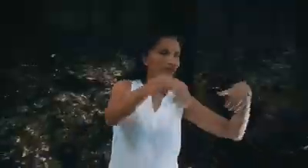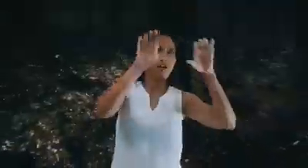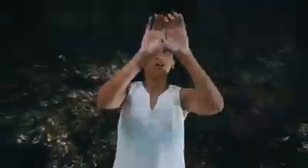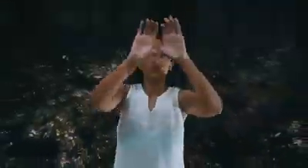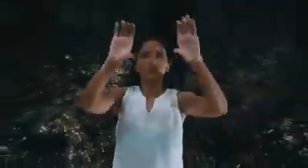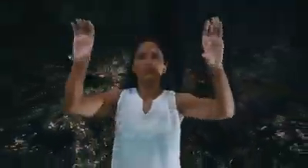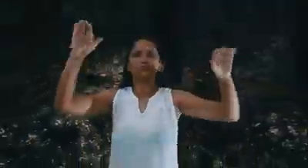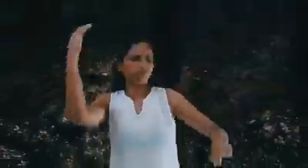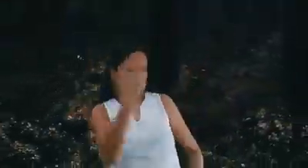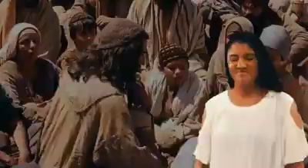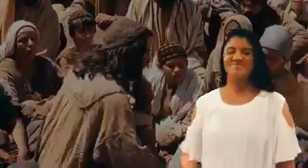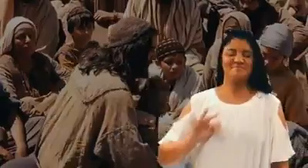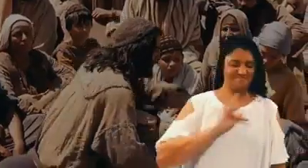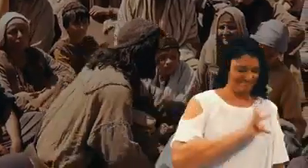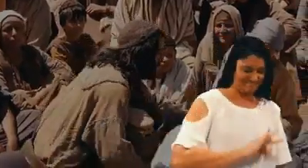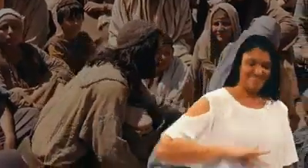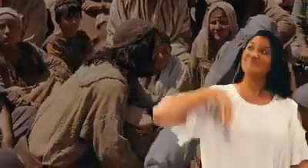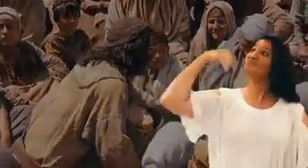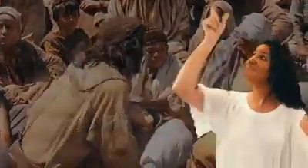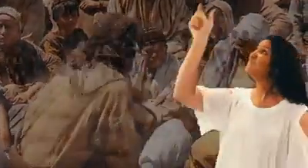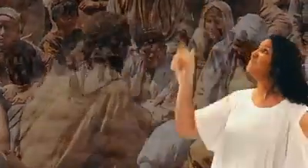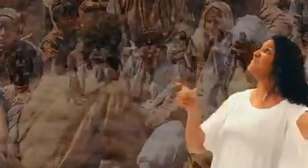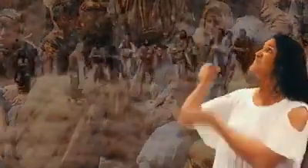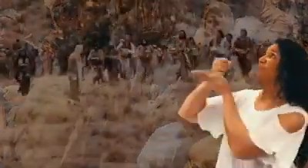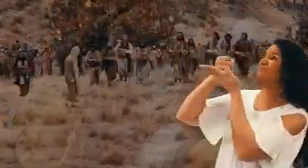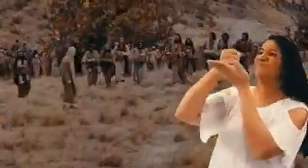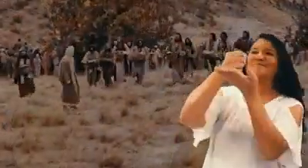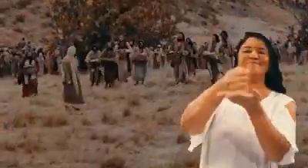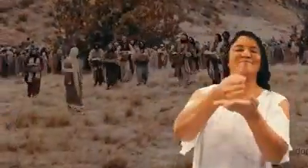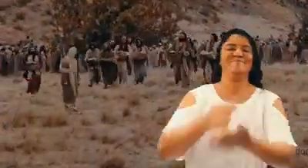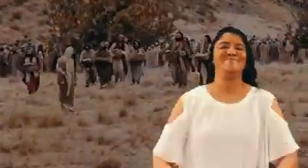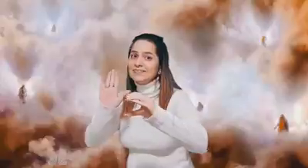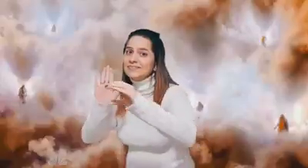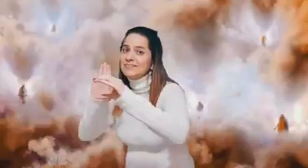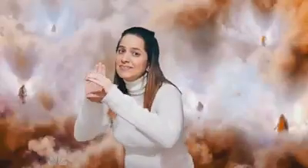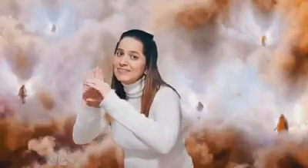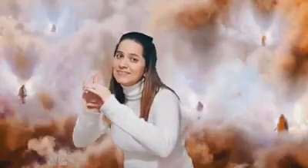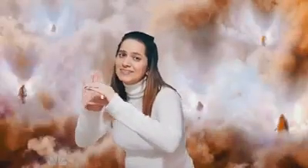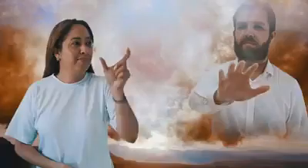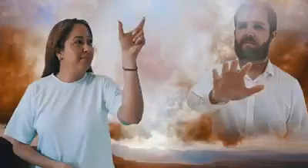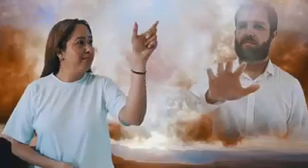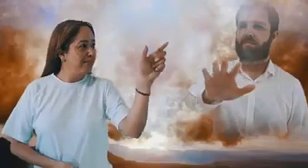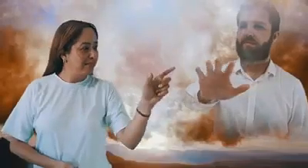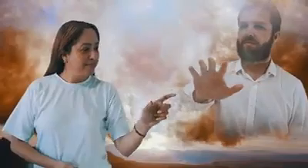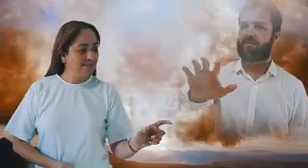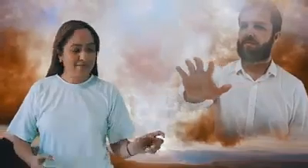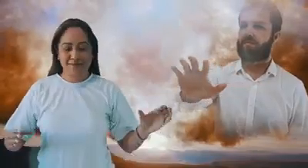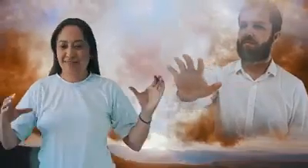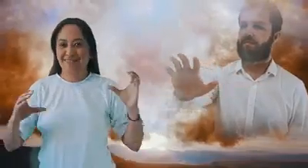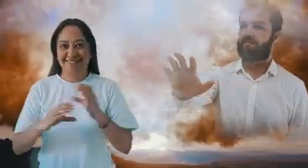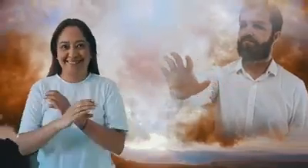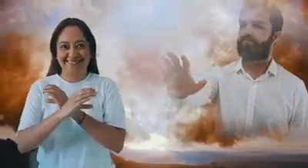nossa riqueza insondável. Em Filipenses ele é o supridor. Em Colossenses ele